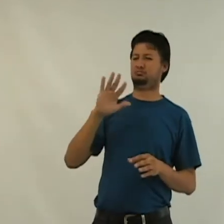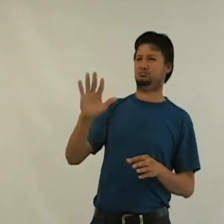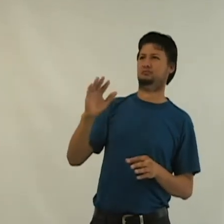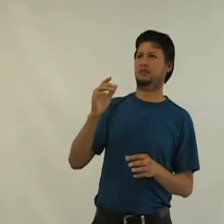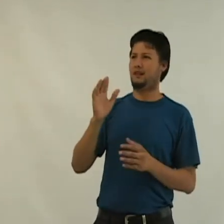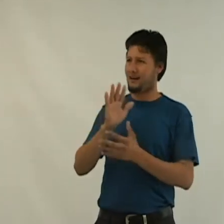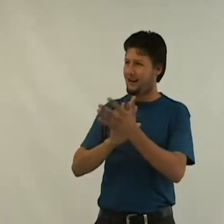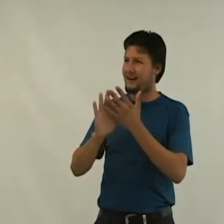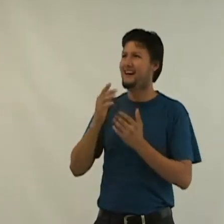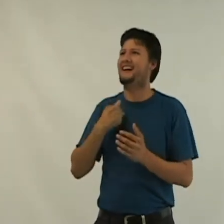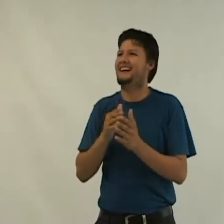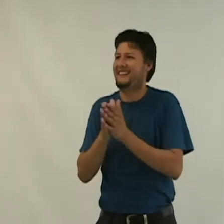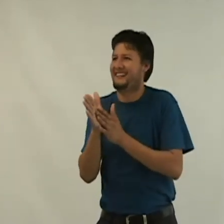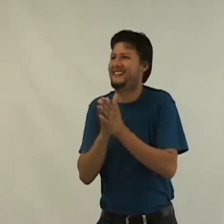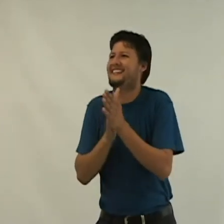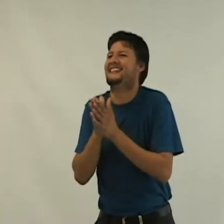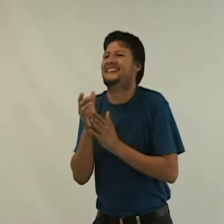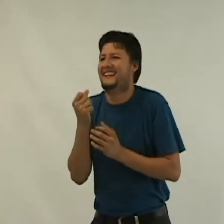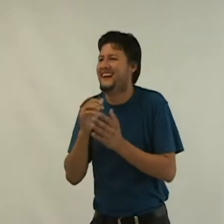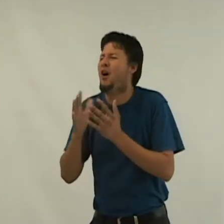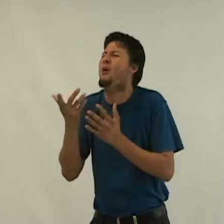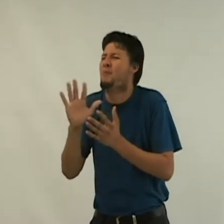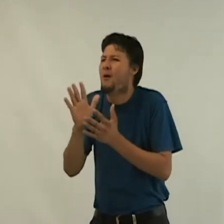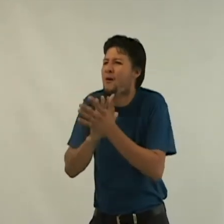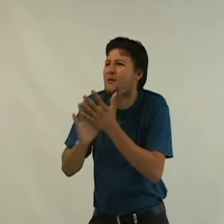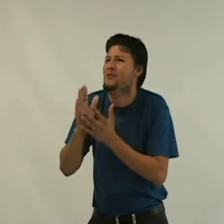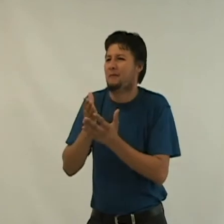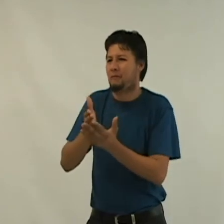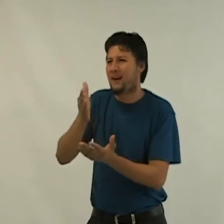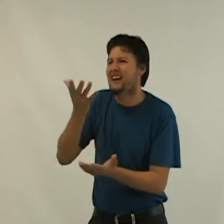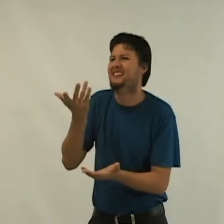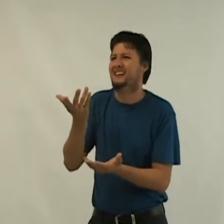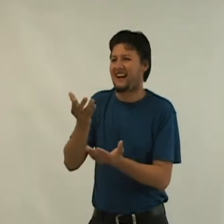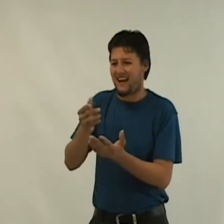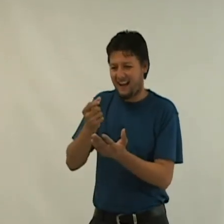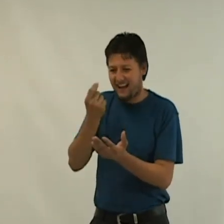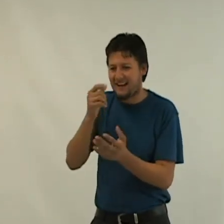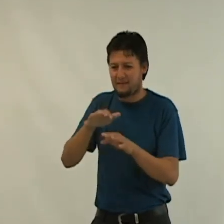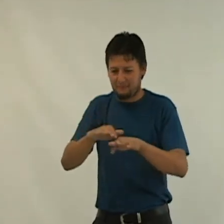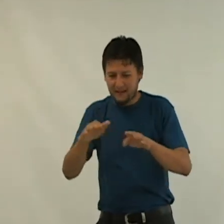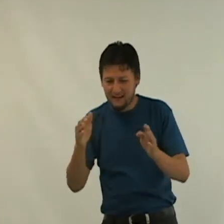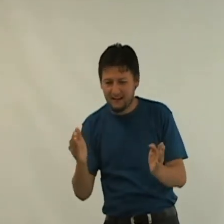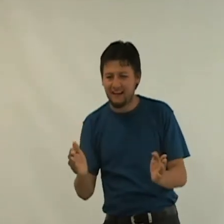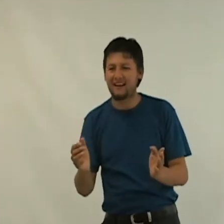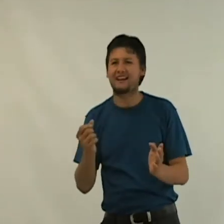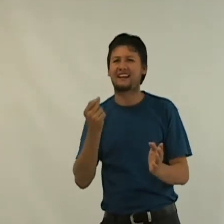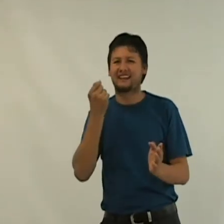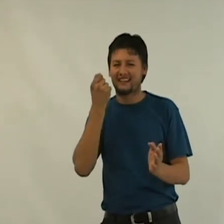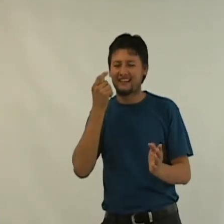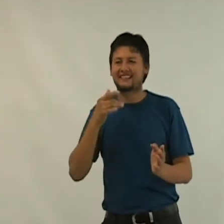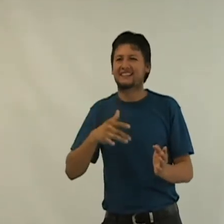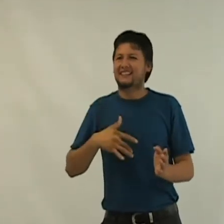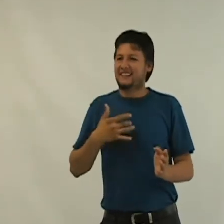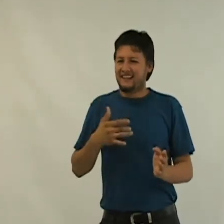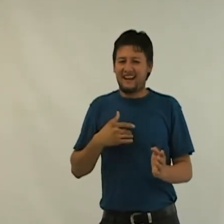oyentes. Aquí era su experiencia hacer señas. Me interesaba bastante cómo la seña de animal, mesa, lo entendía, me sentía muy